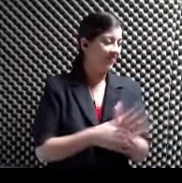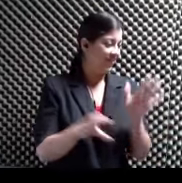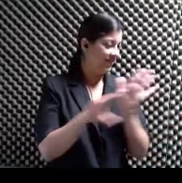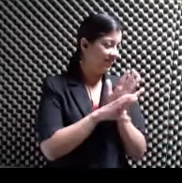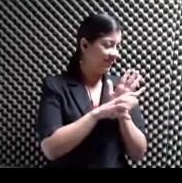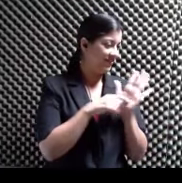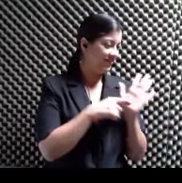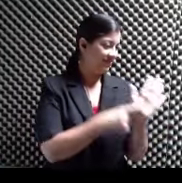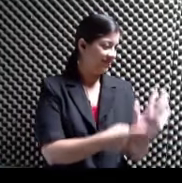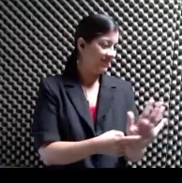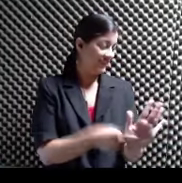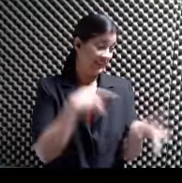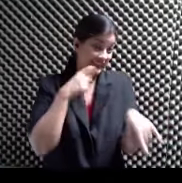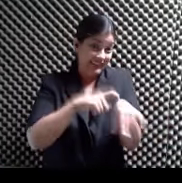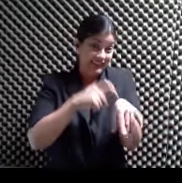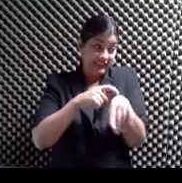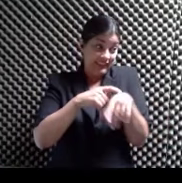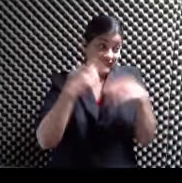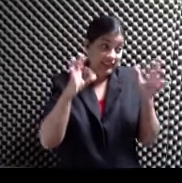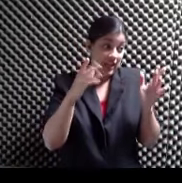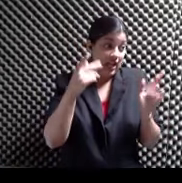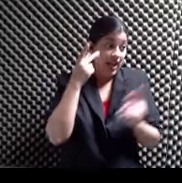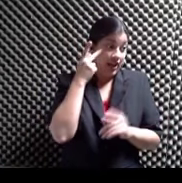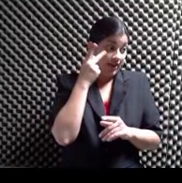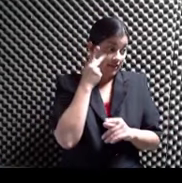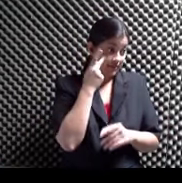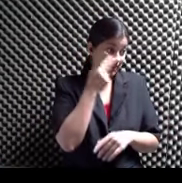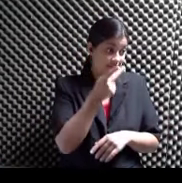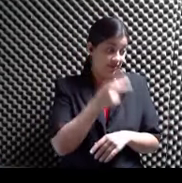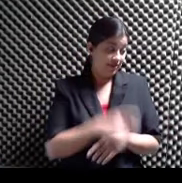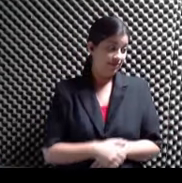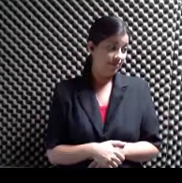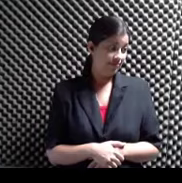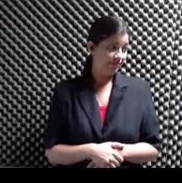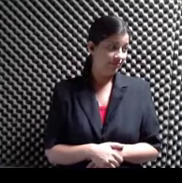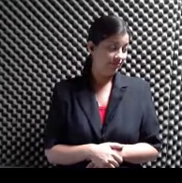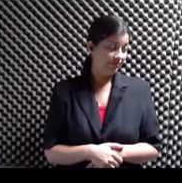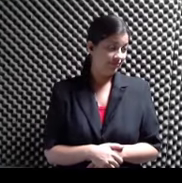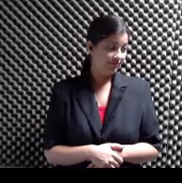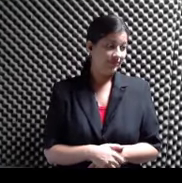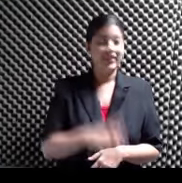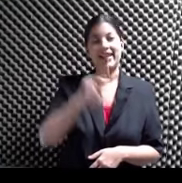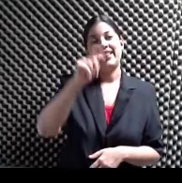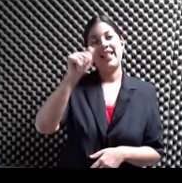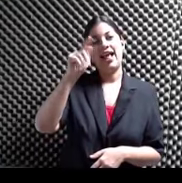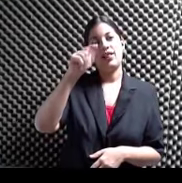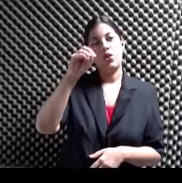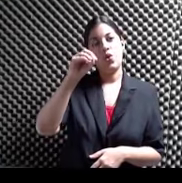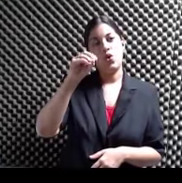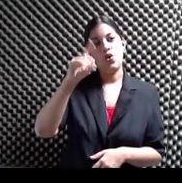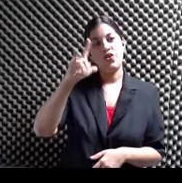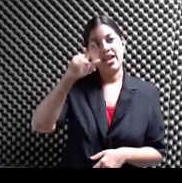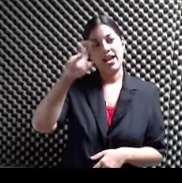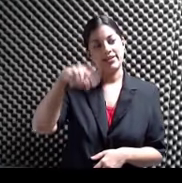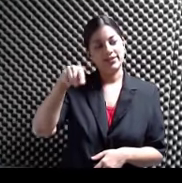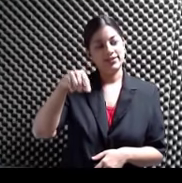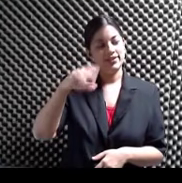Que se me acaba el tiempo Para que vean a Huizón, Carmelo Tato Díaz Y Charlie Vázquez En una etapa de los